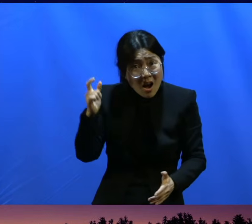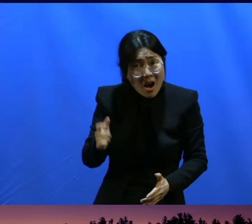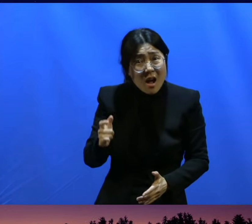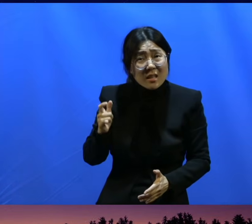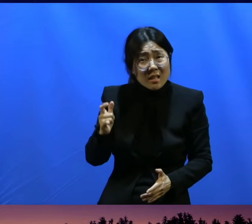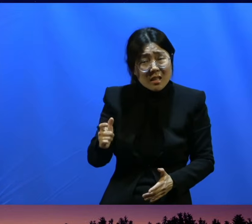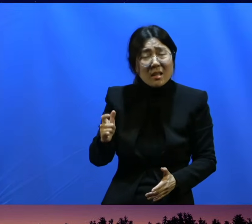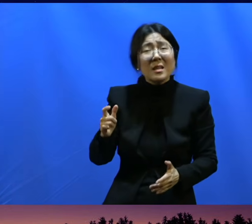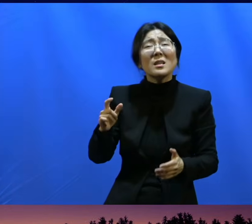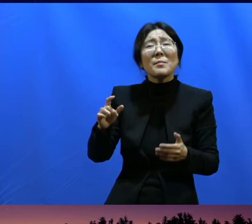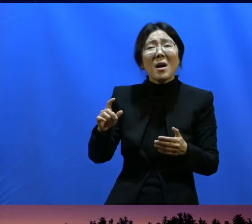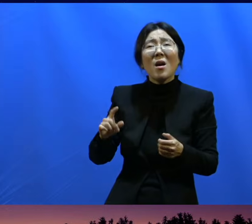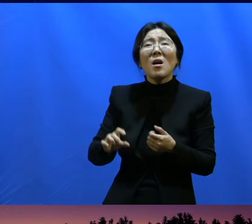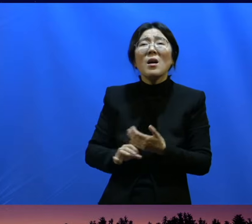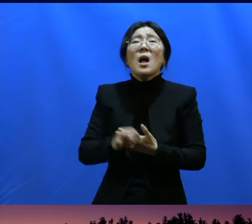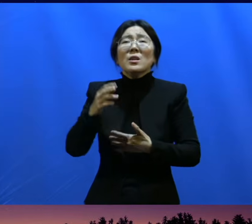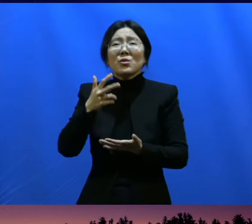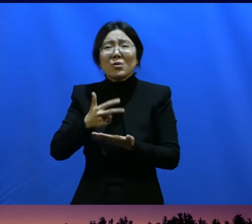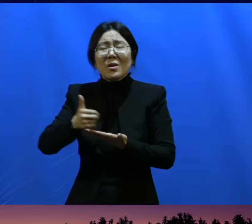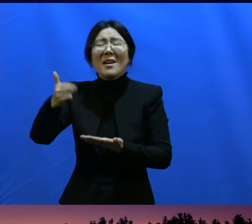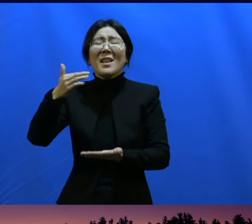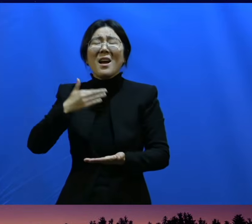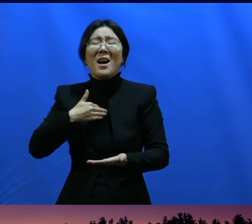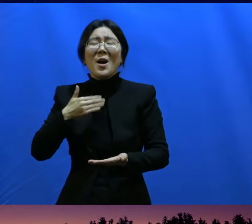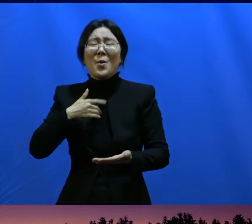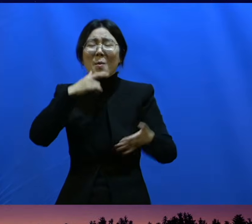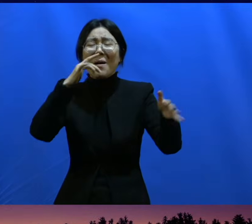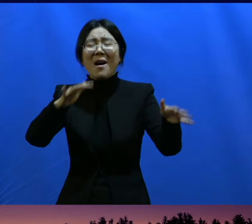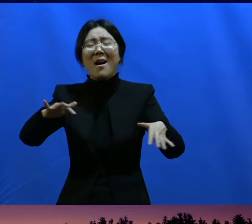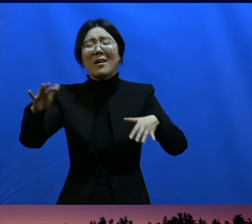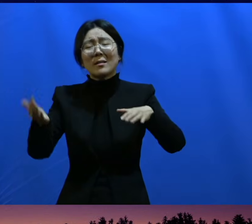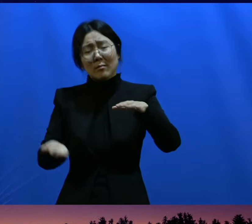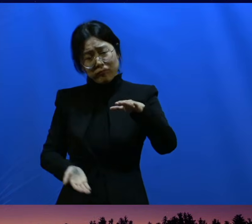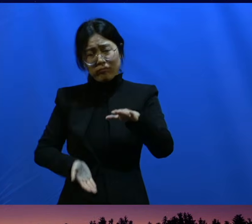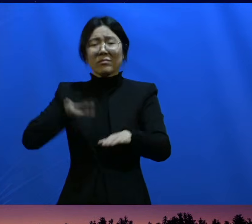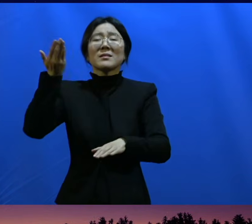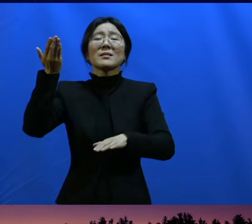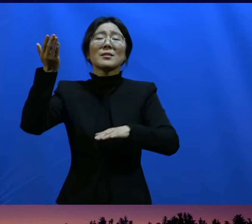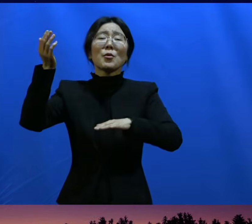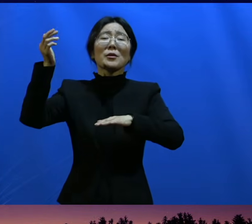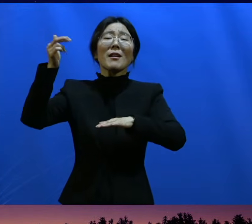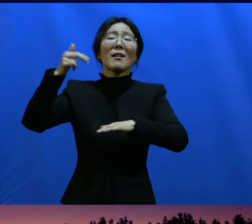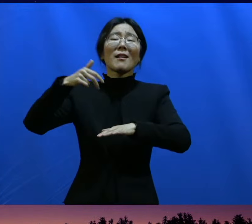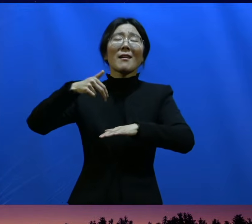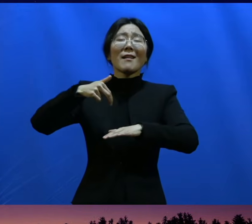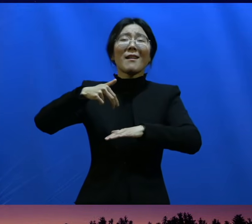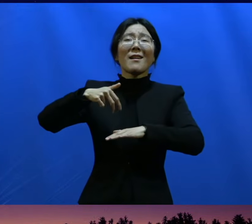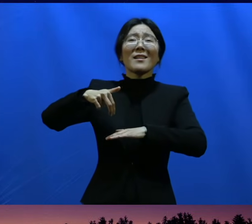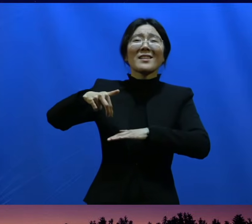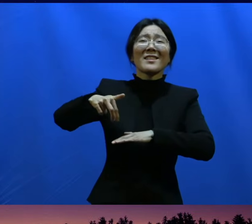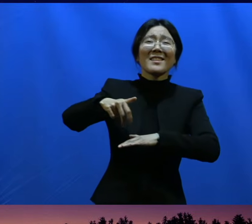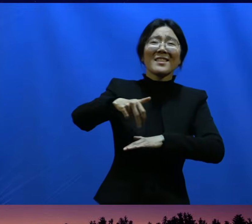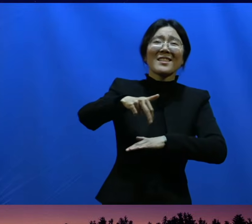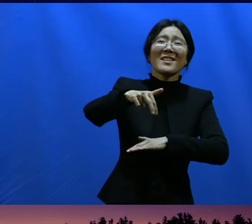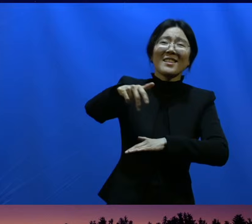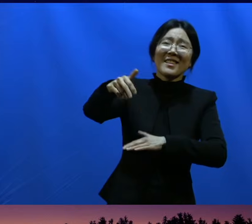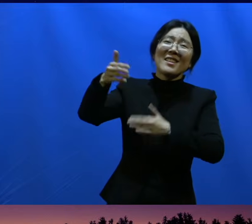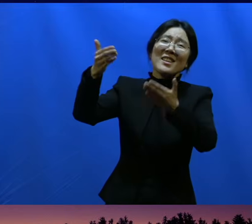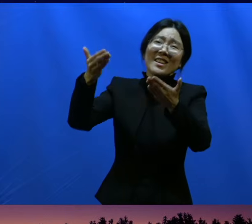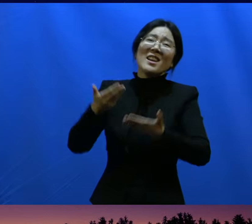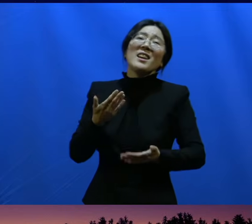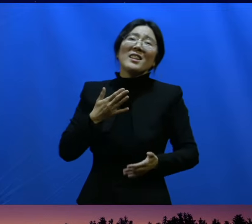달라지지 않으면 주가 나로 바다 위 걷게 하리.